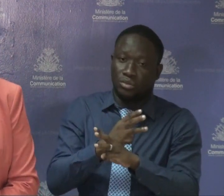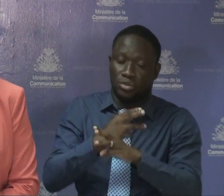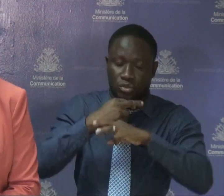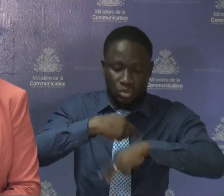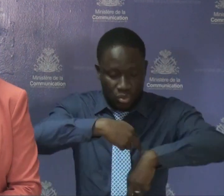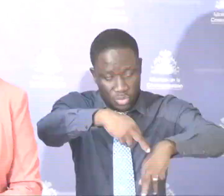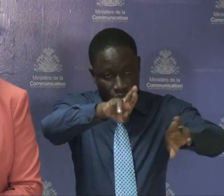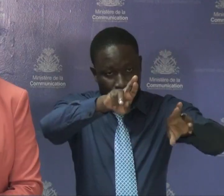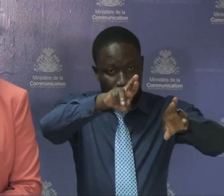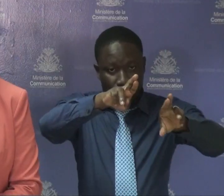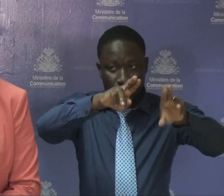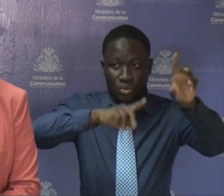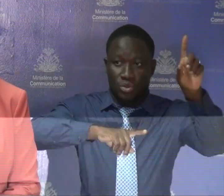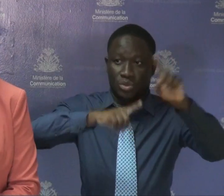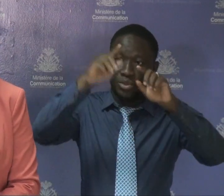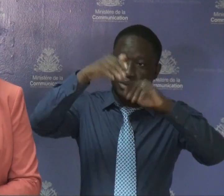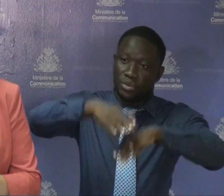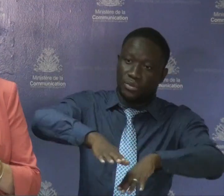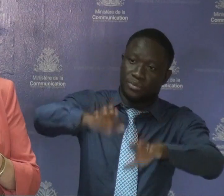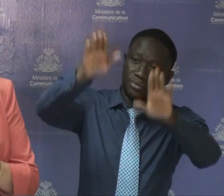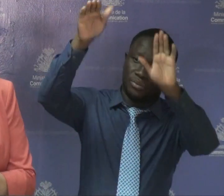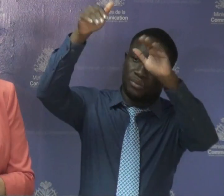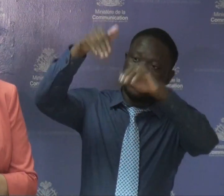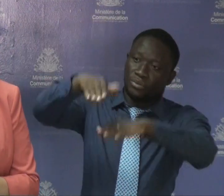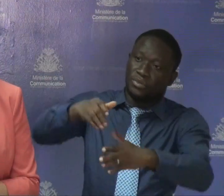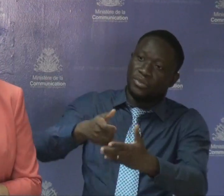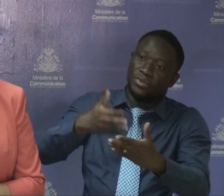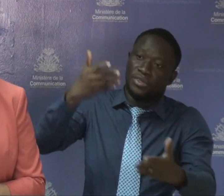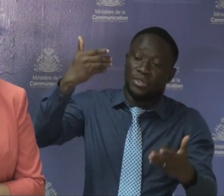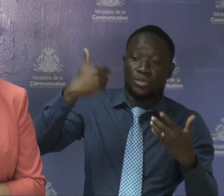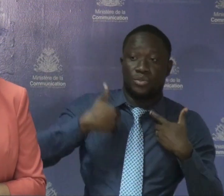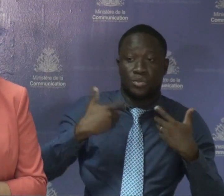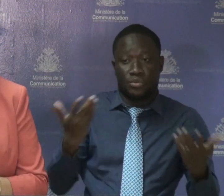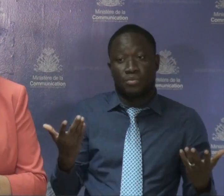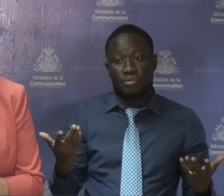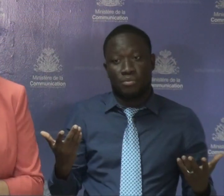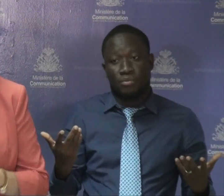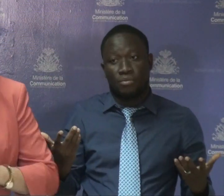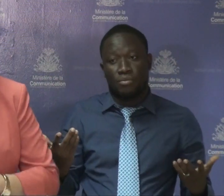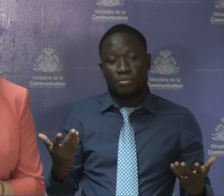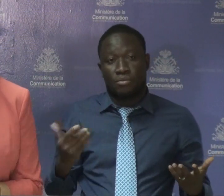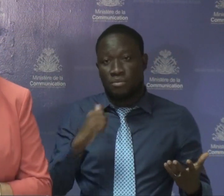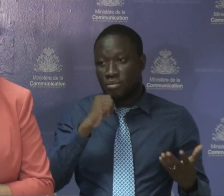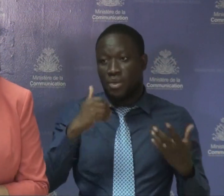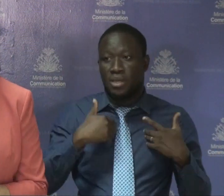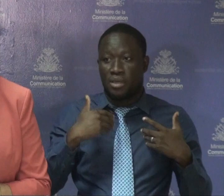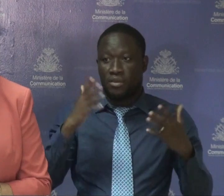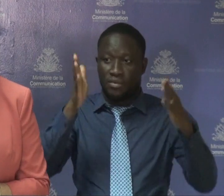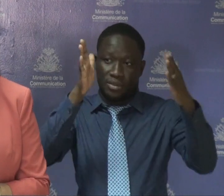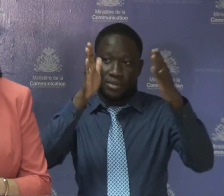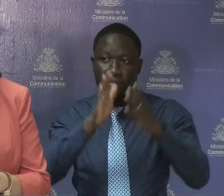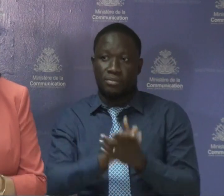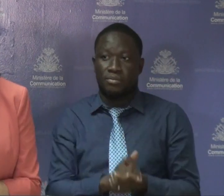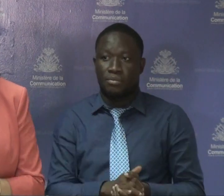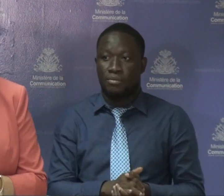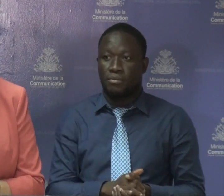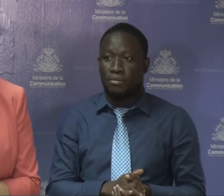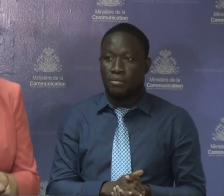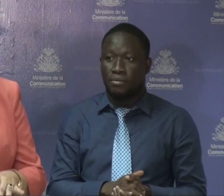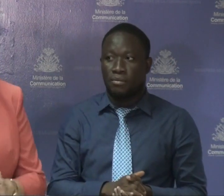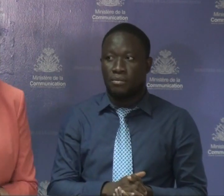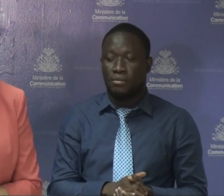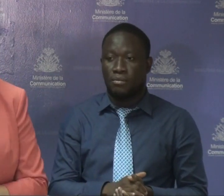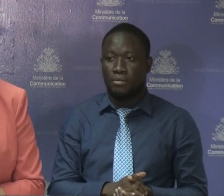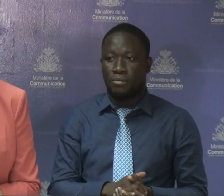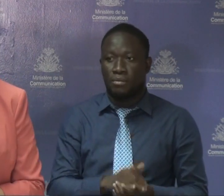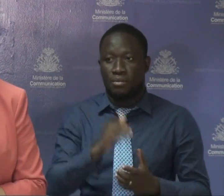rural et allant jusqu'à la montagne, quand il y a des richesses que nous-mêmes nous avons, pas de en face. Pas de monde qui a fait nos peurs